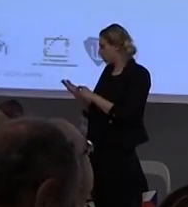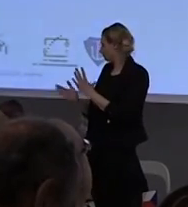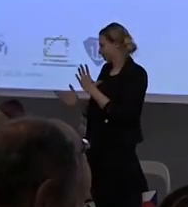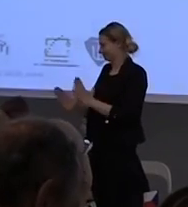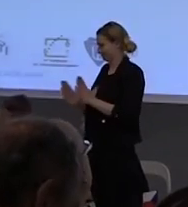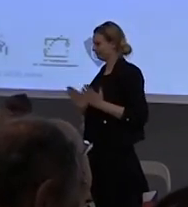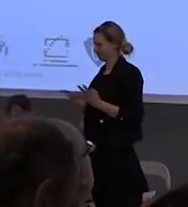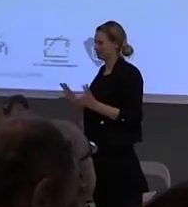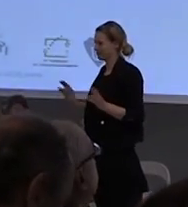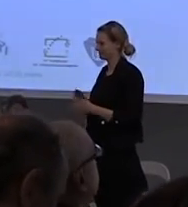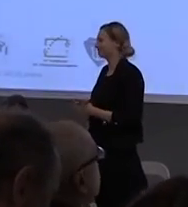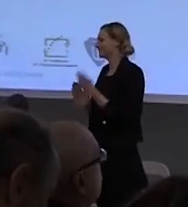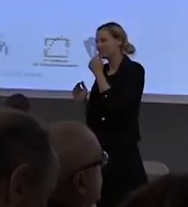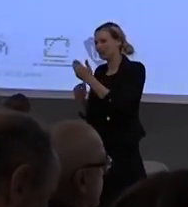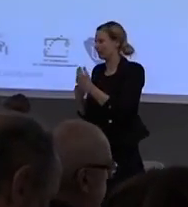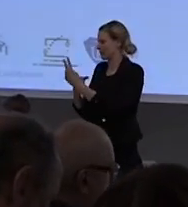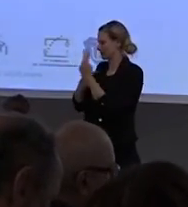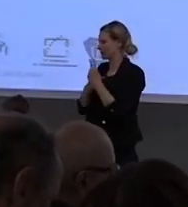za pozornost.